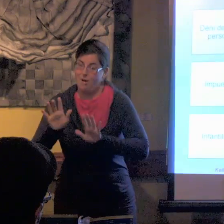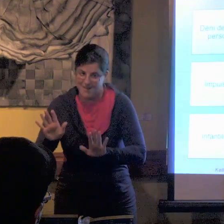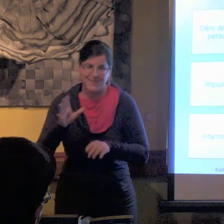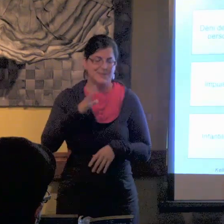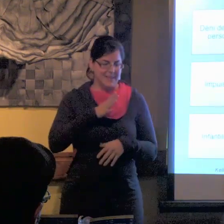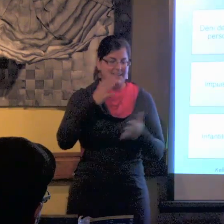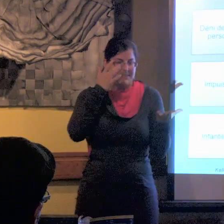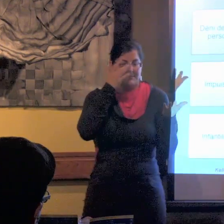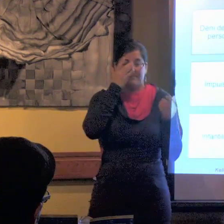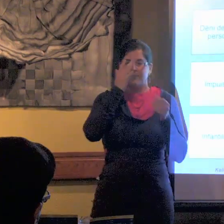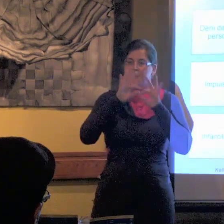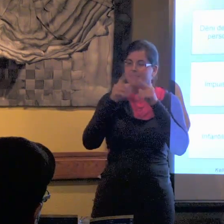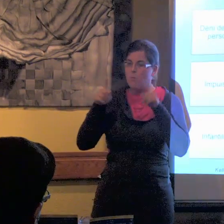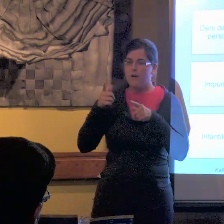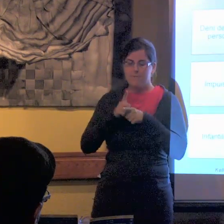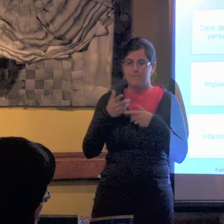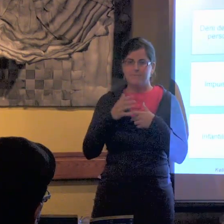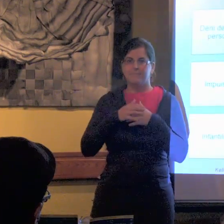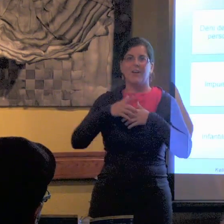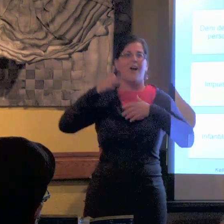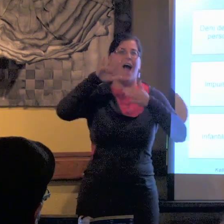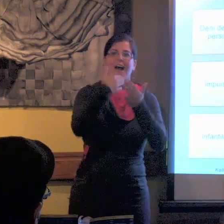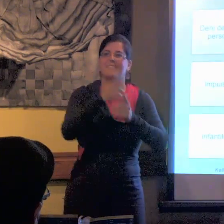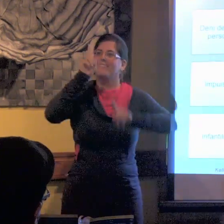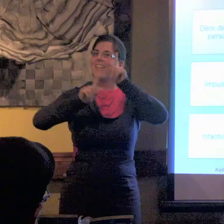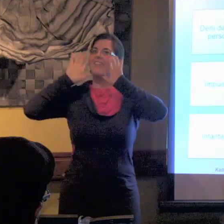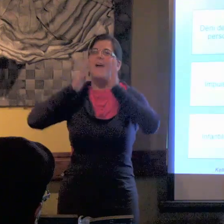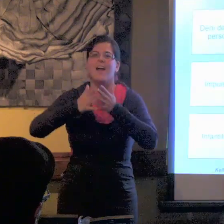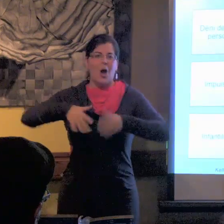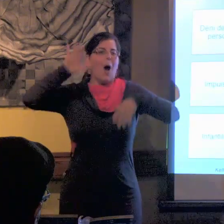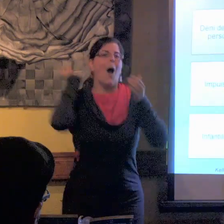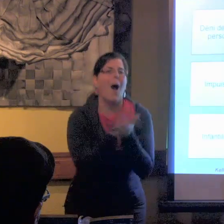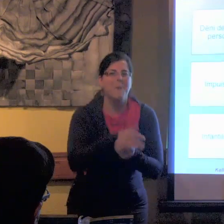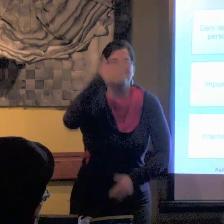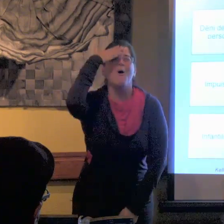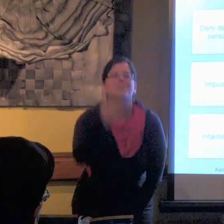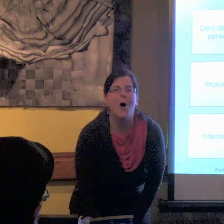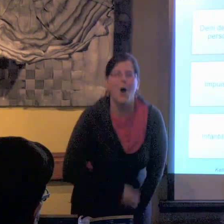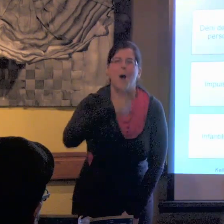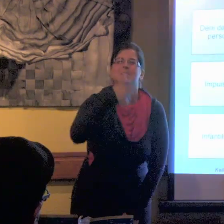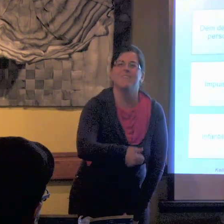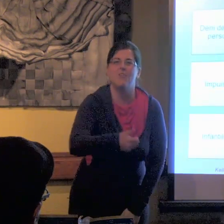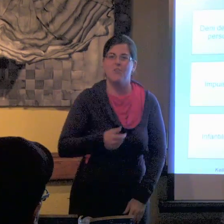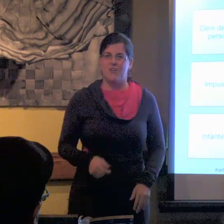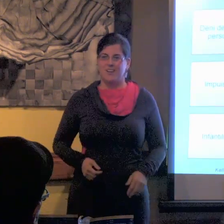chose qu'on vit. Et moi-même, je l'ai vécu dans ma famille. Bon, on arrive à la fête de Noël. « Oh,